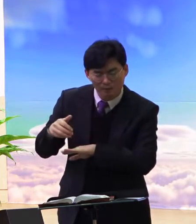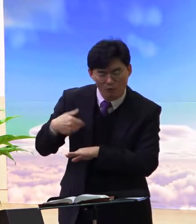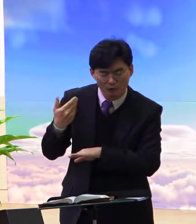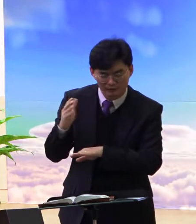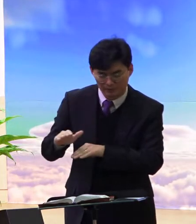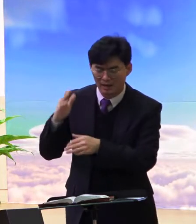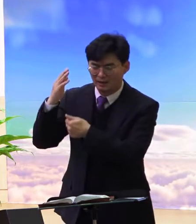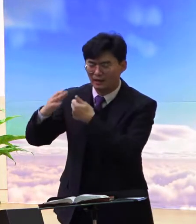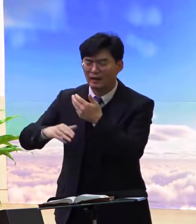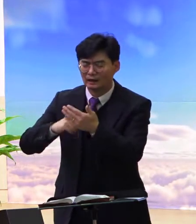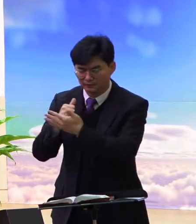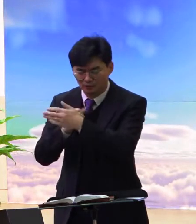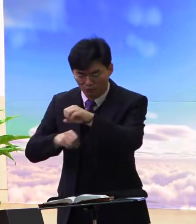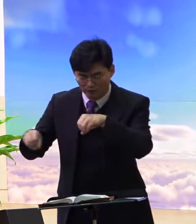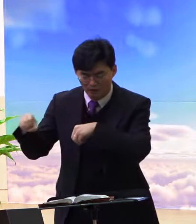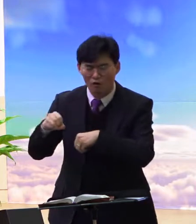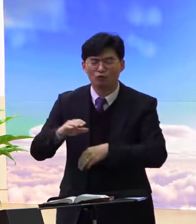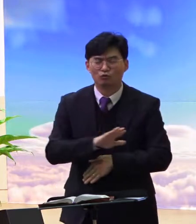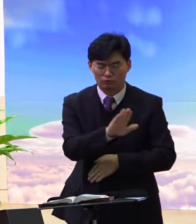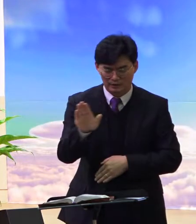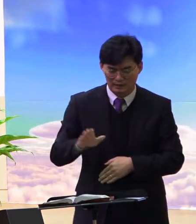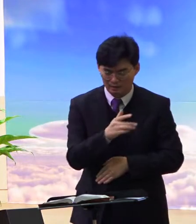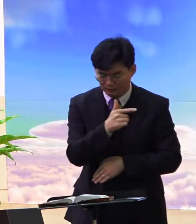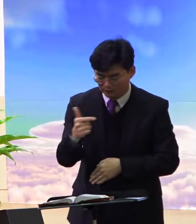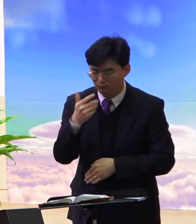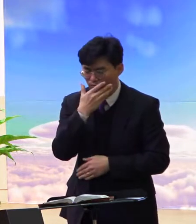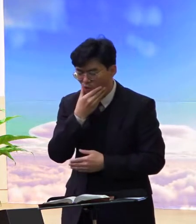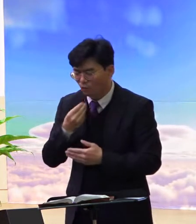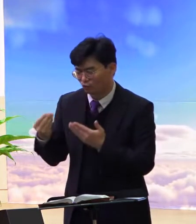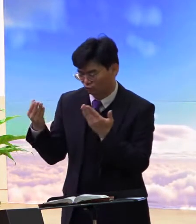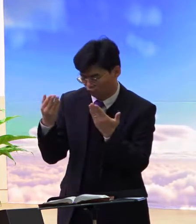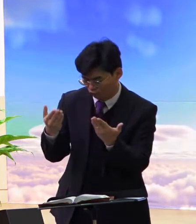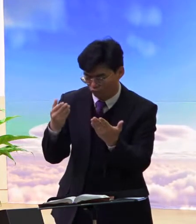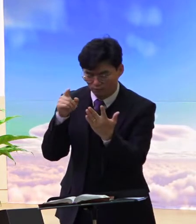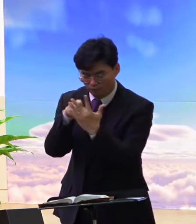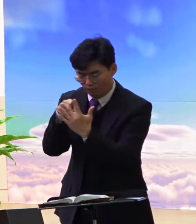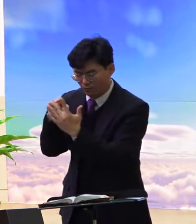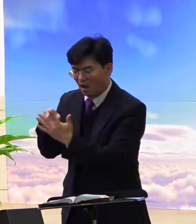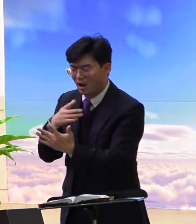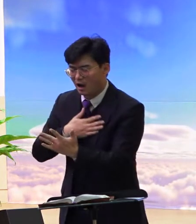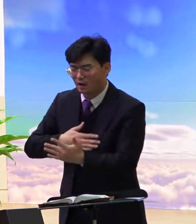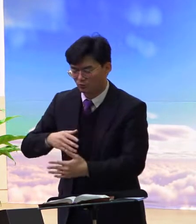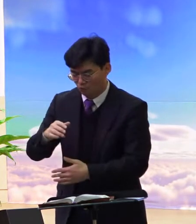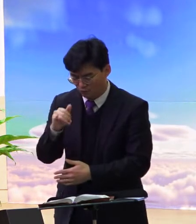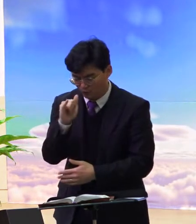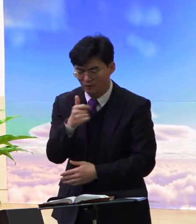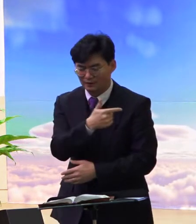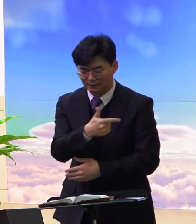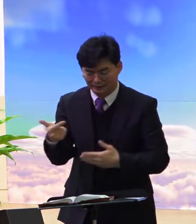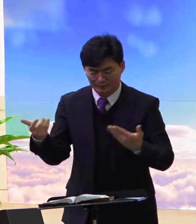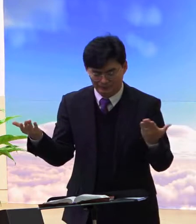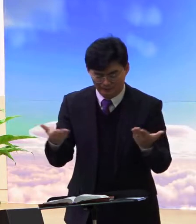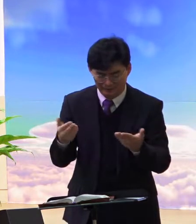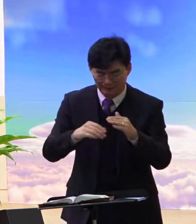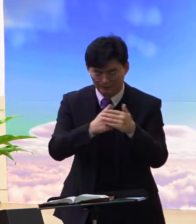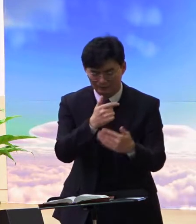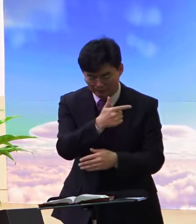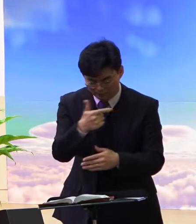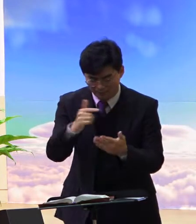하나님, 우리에게 더 큰 복을 주시려고 우리들을 단련하시며 더 큰 일을 맡기기 위한 계획이